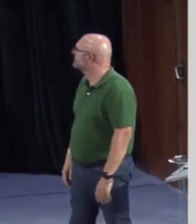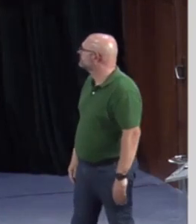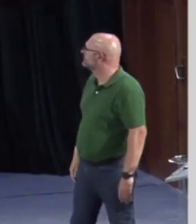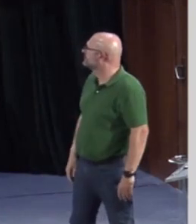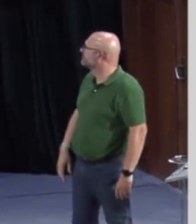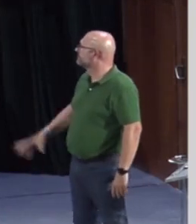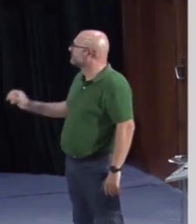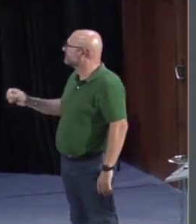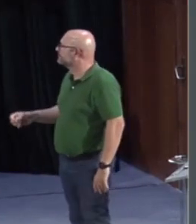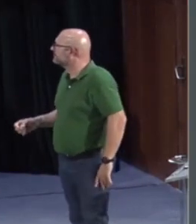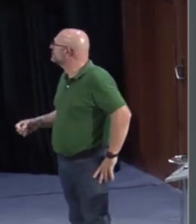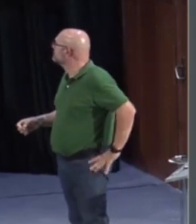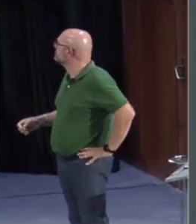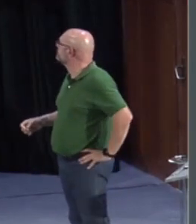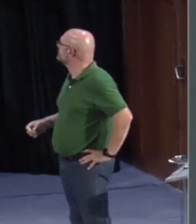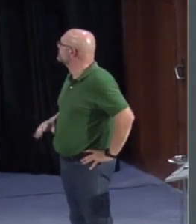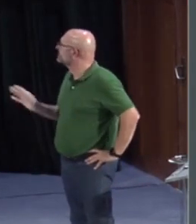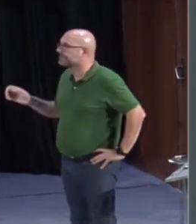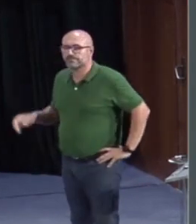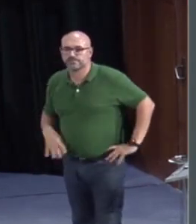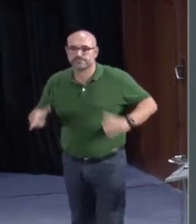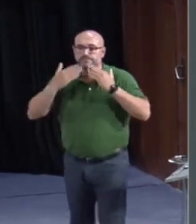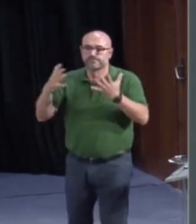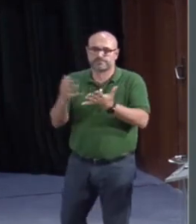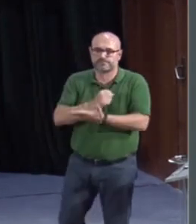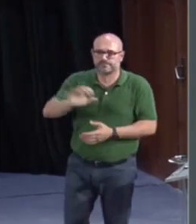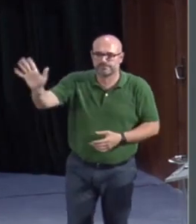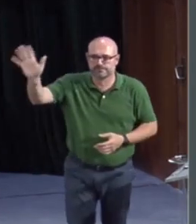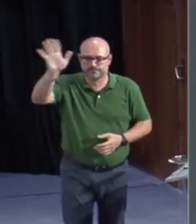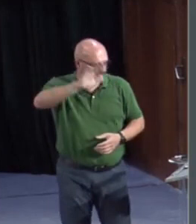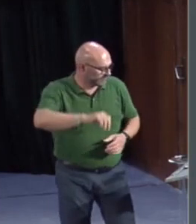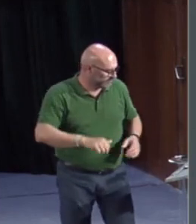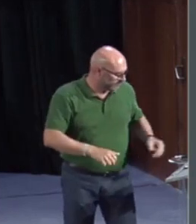tiene. Muchísimas gracias y disculpas por la premura.